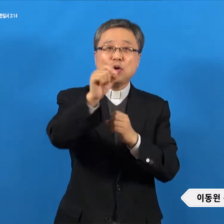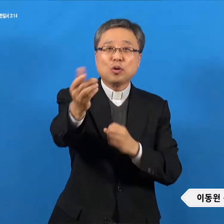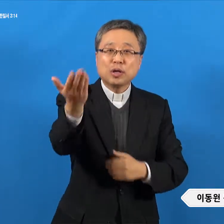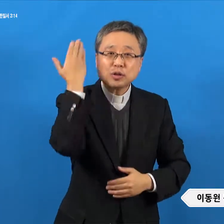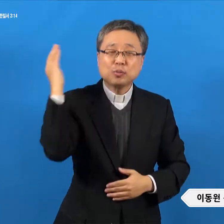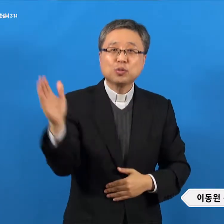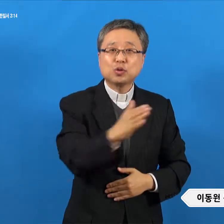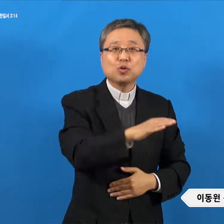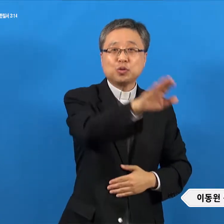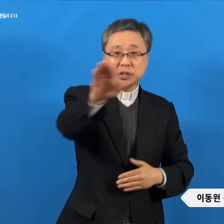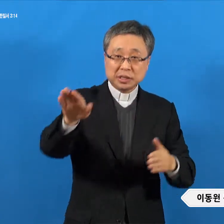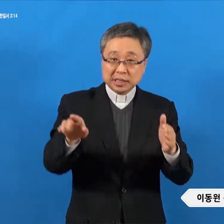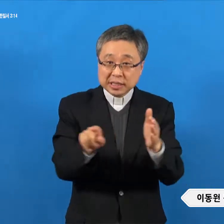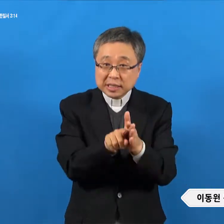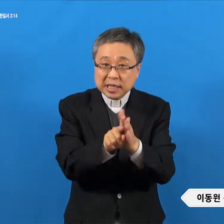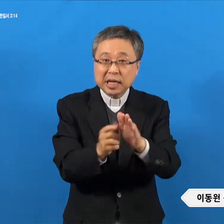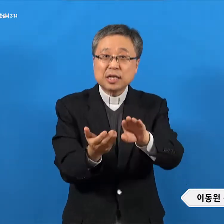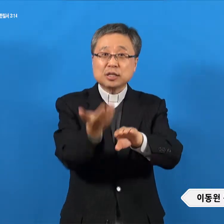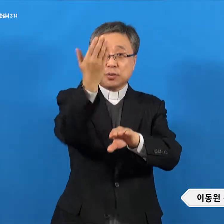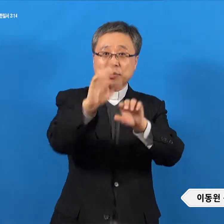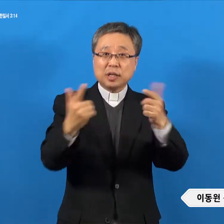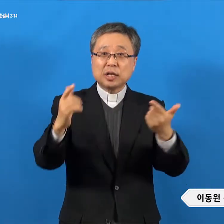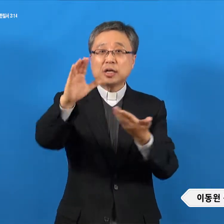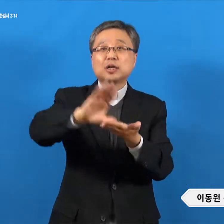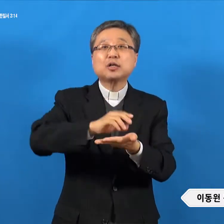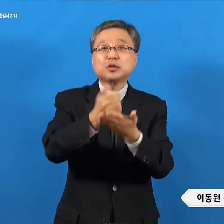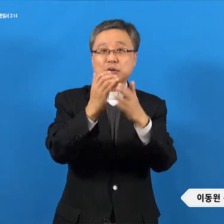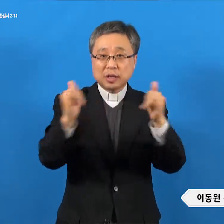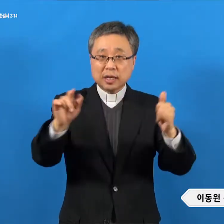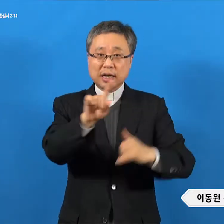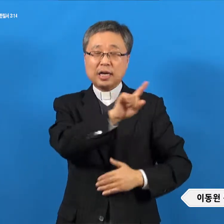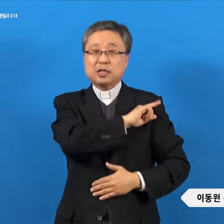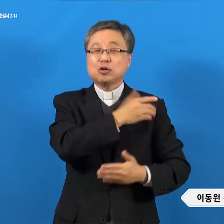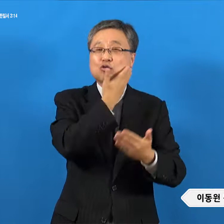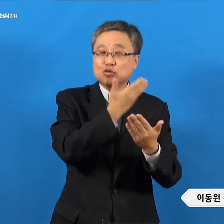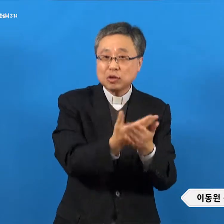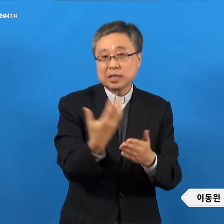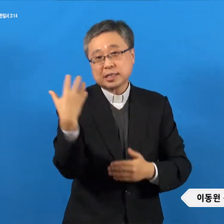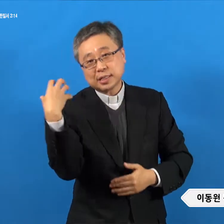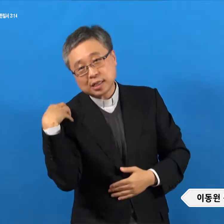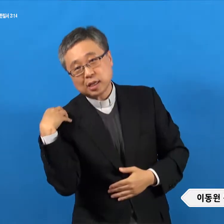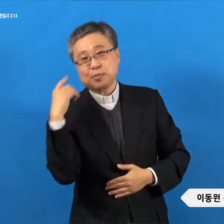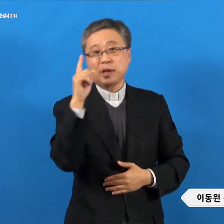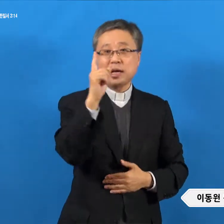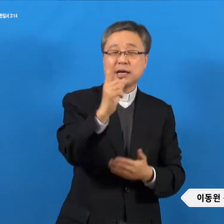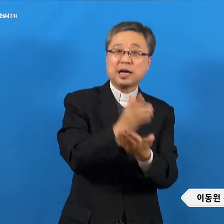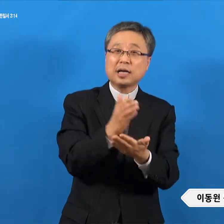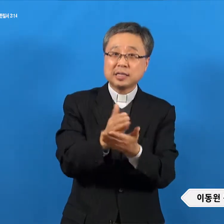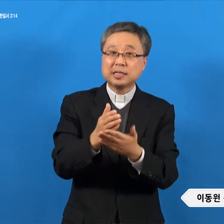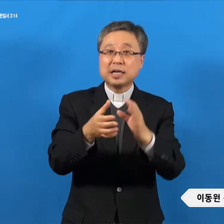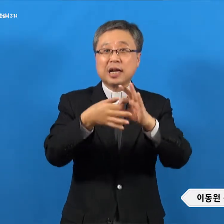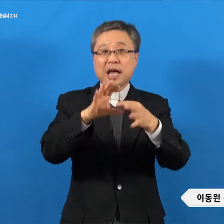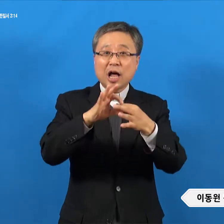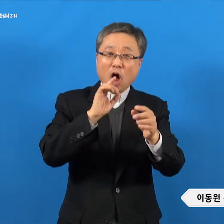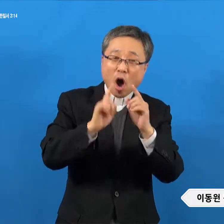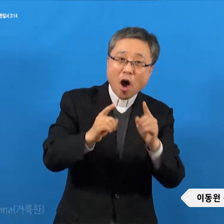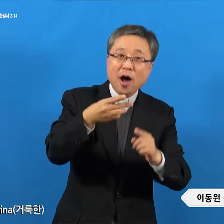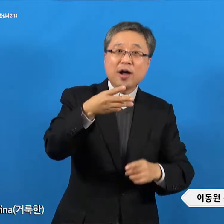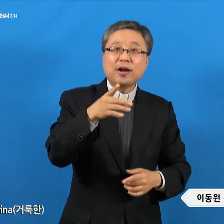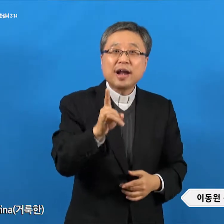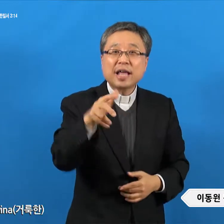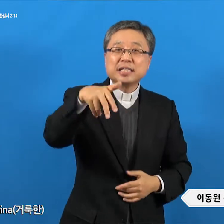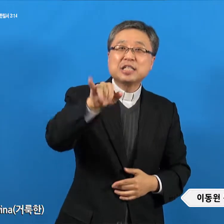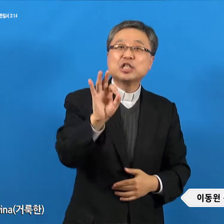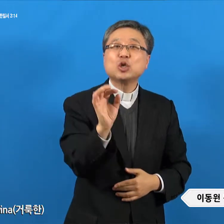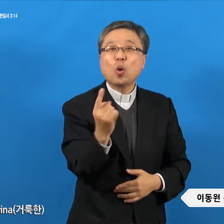오래전부터 우리의 신앙의 선배들은 그리스도인들의 가장 중요한 책임 하나를 라틴어로 나전어로 렉치오